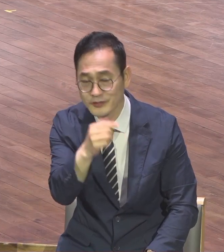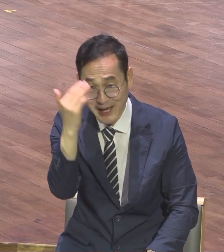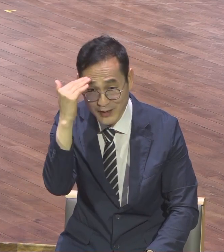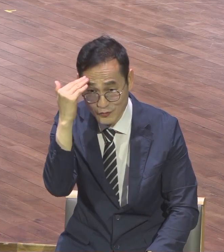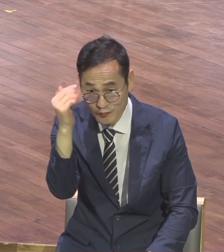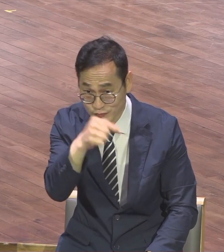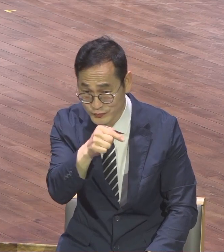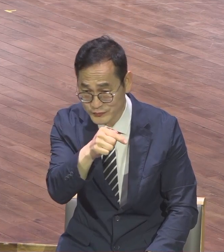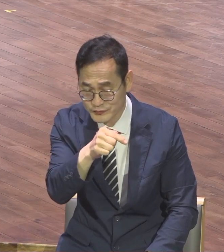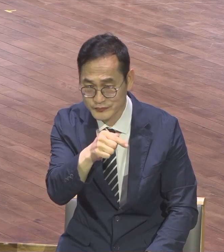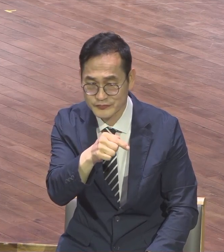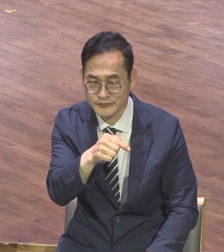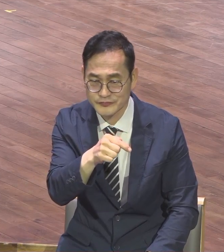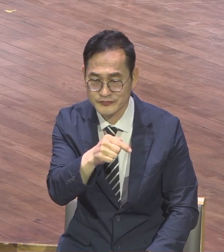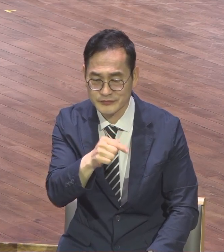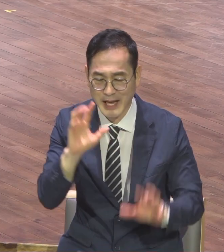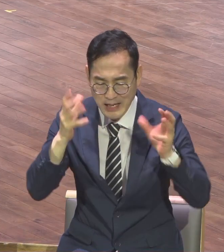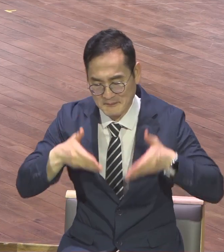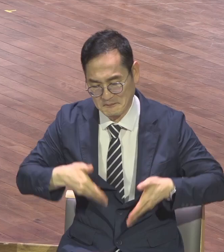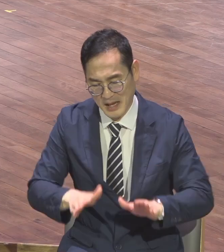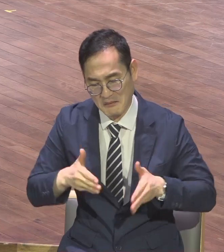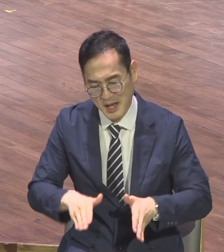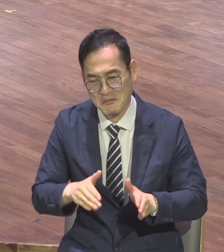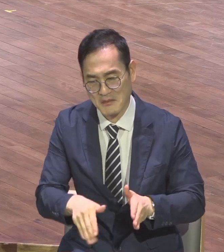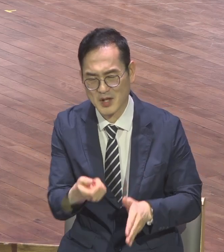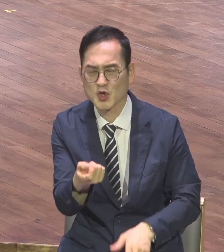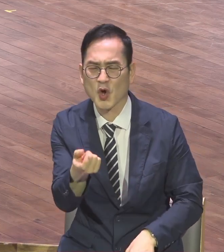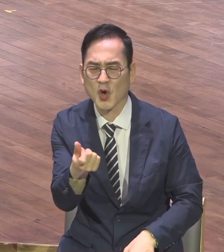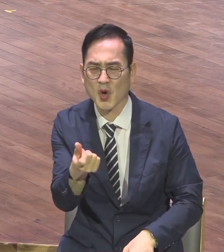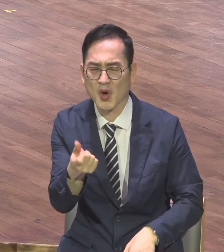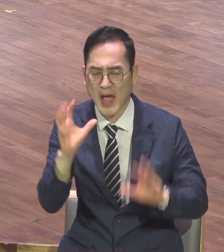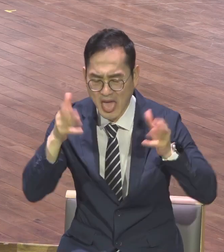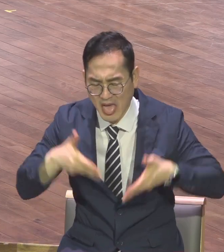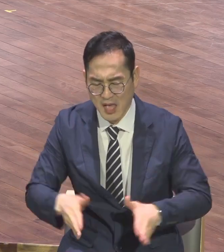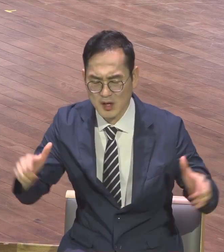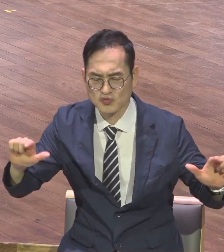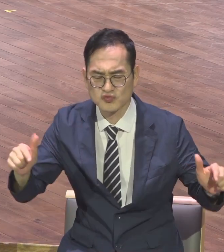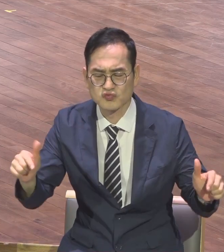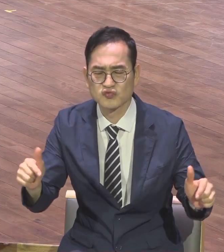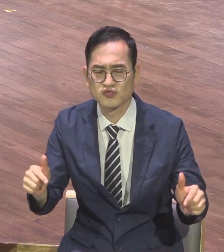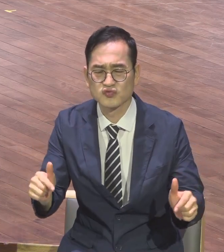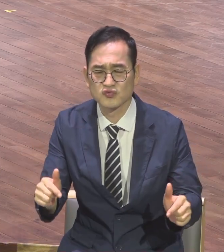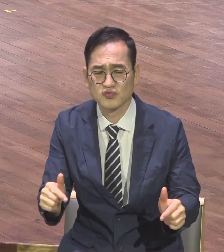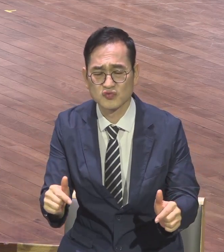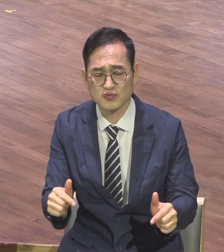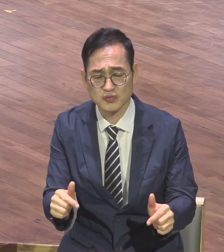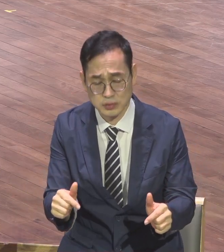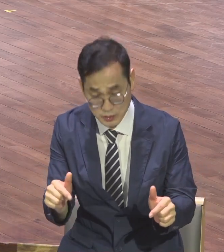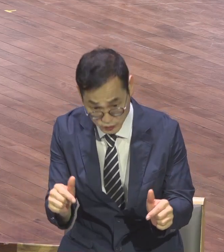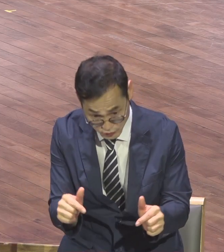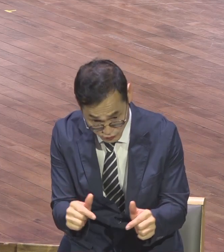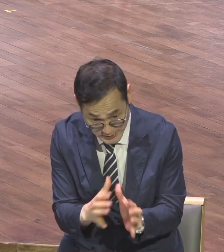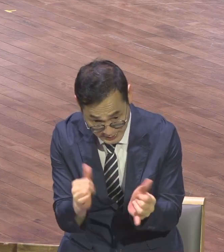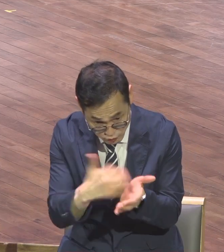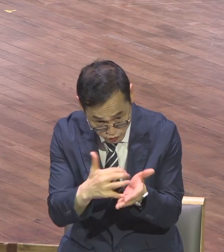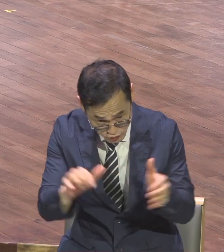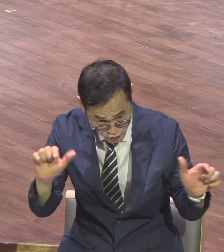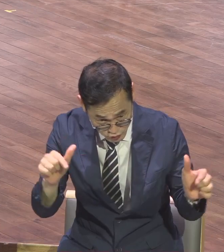한국을 가르쳐서 저출산 때문에 첫 번째로 소멸되는 나라가 될